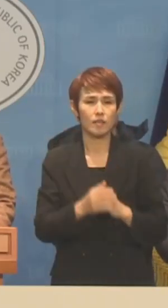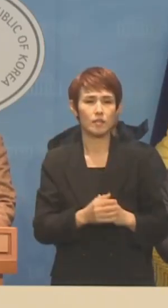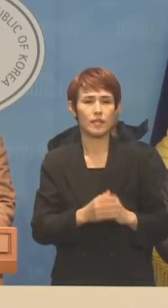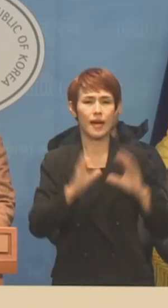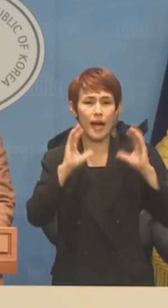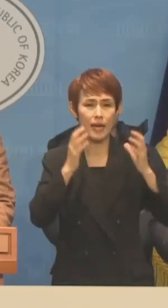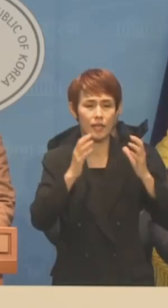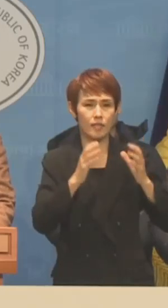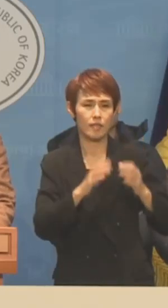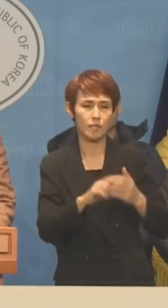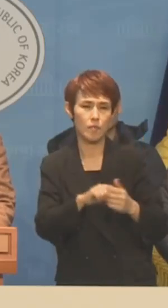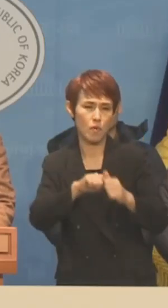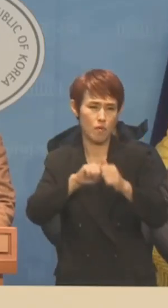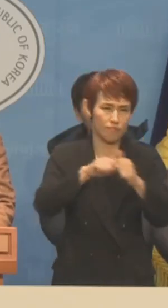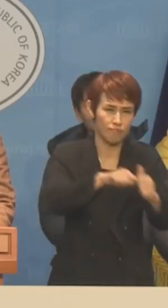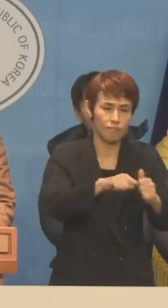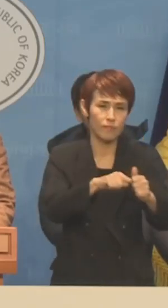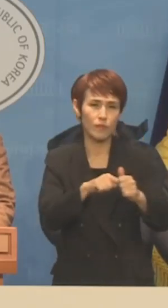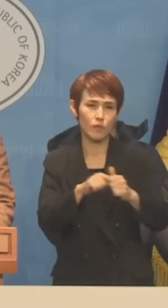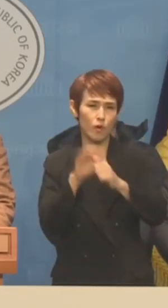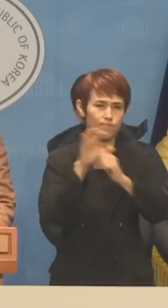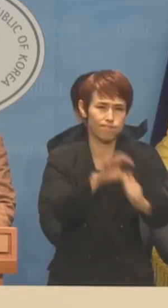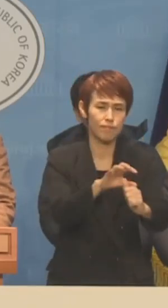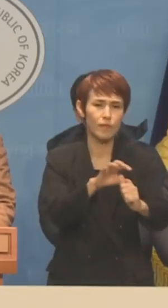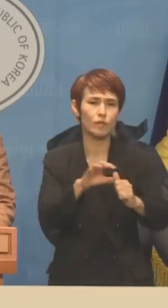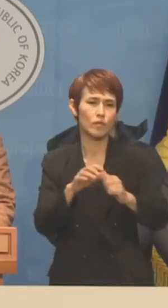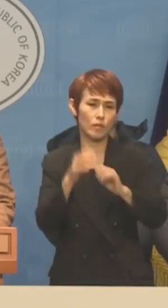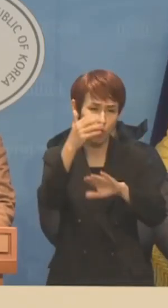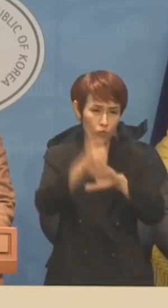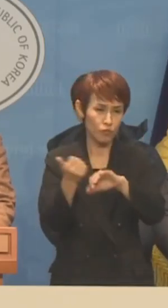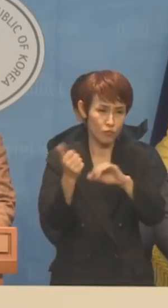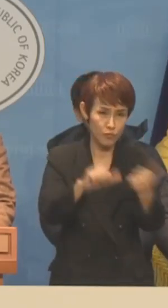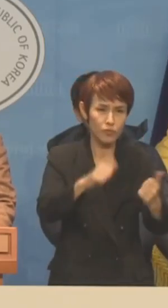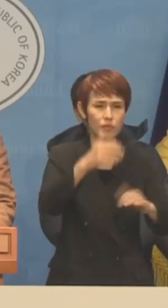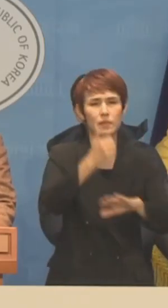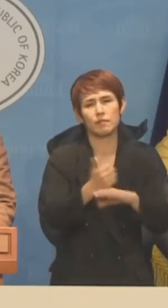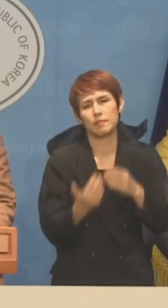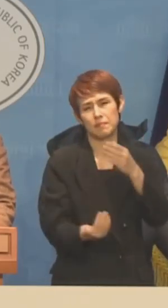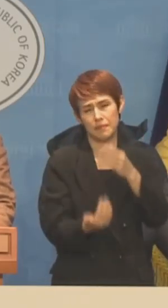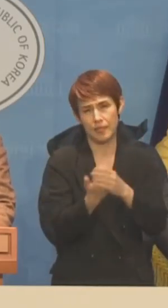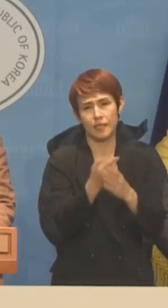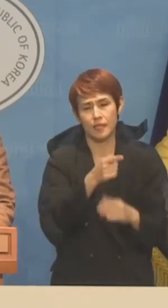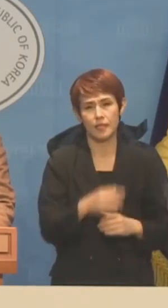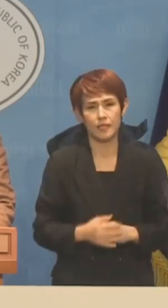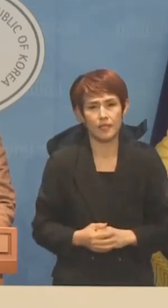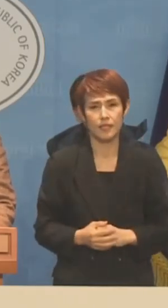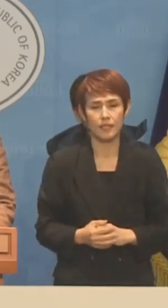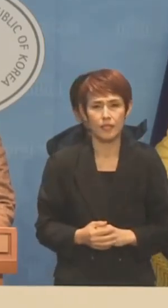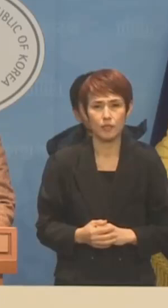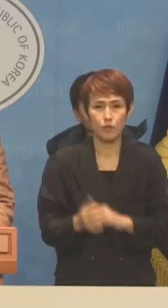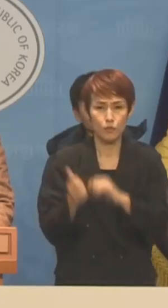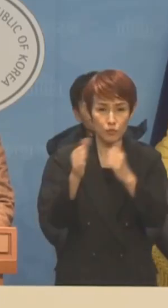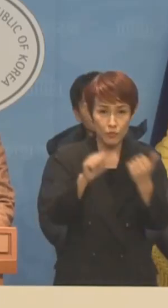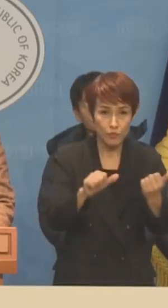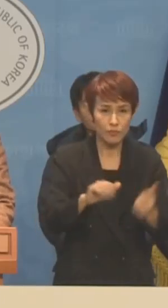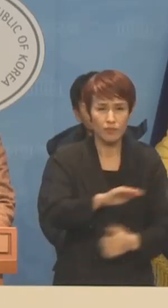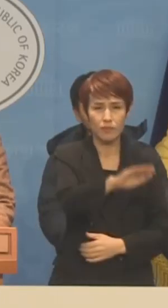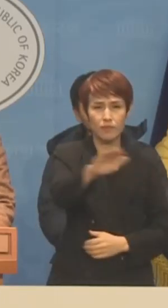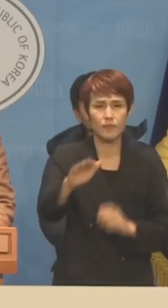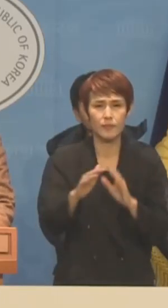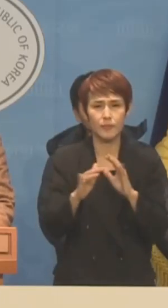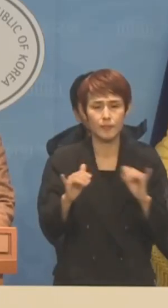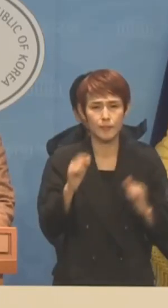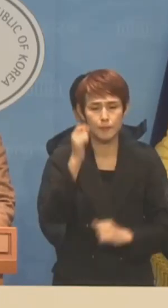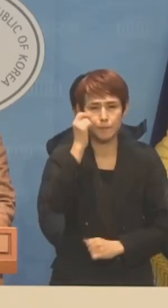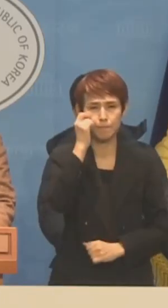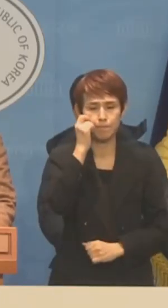고문을 일삼고 죽음으로까지 내몬 참혹한 역사입니다. 먼저 운명을 달리하신 고인들의 명복을 빌고 애도를